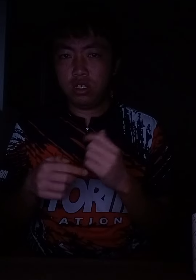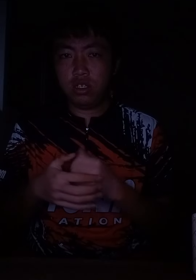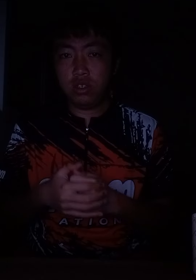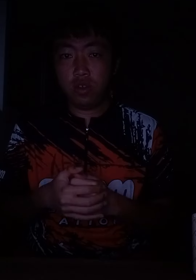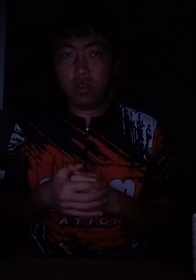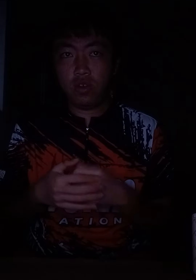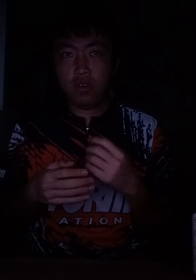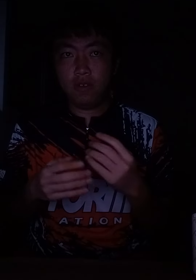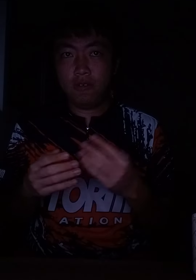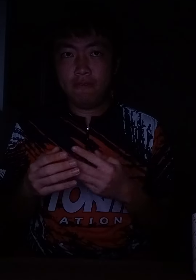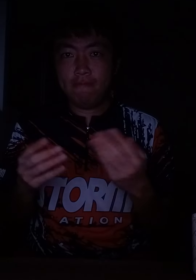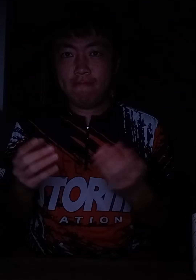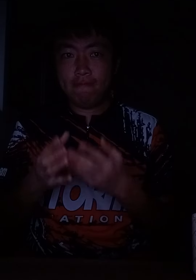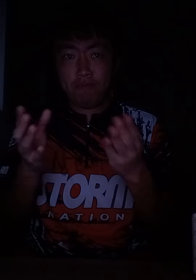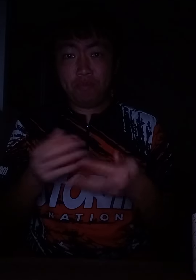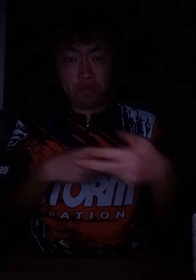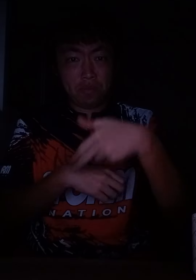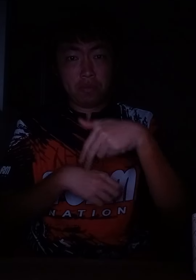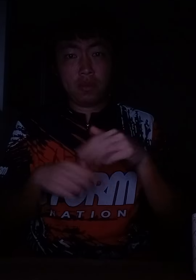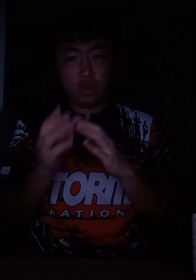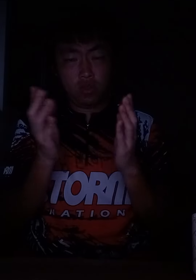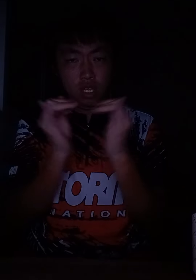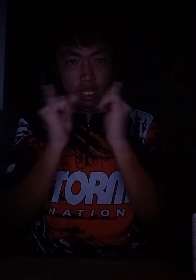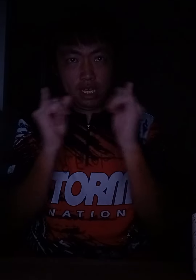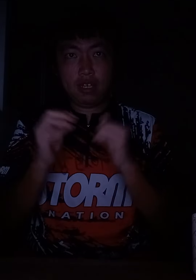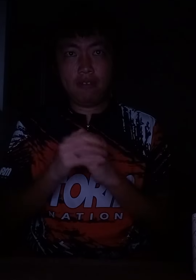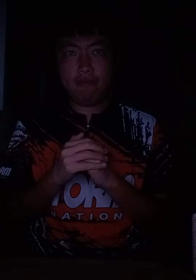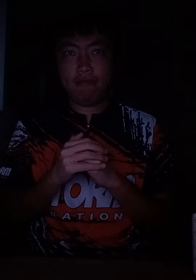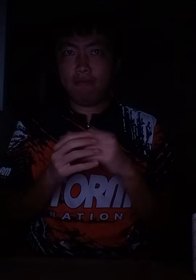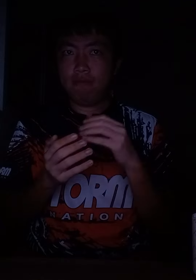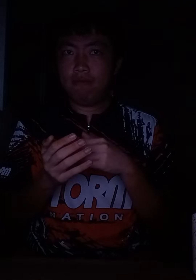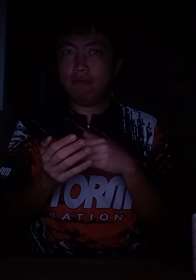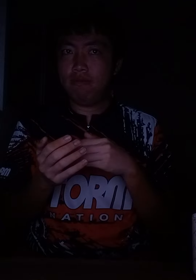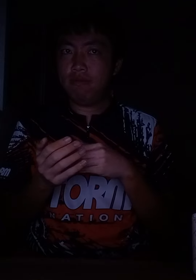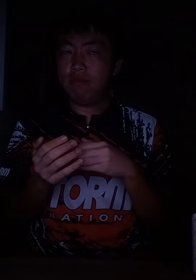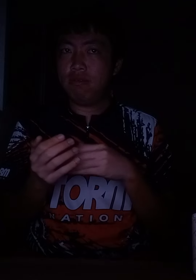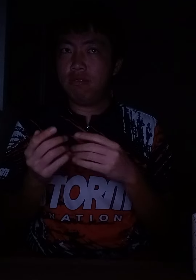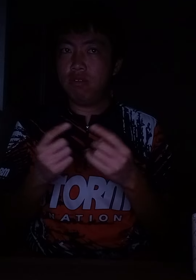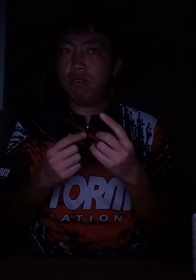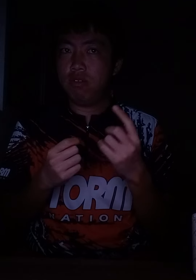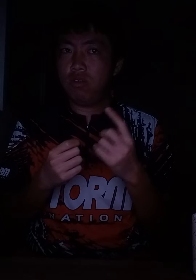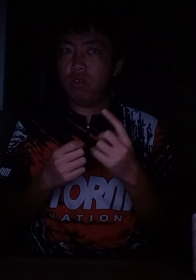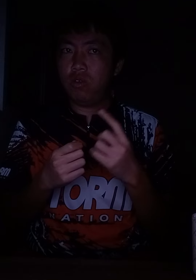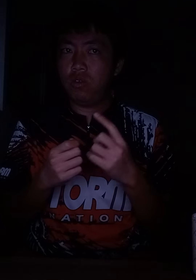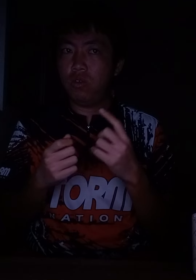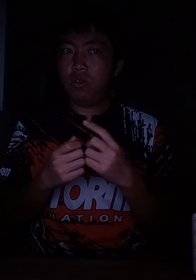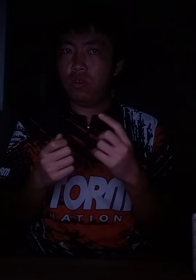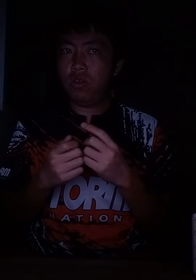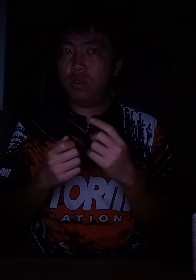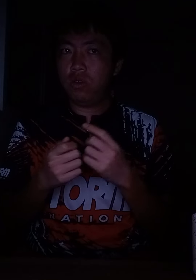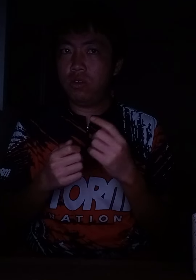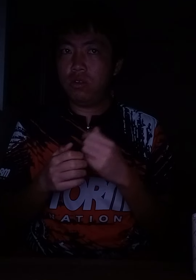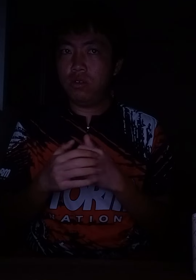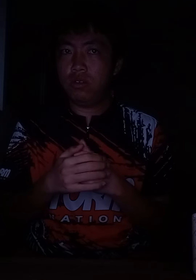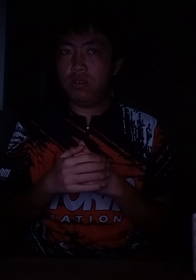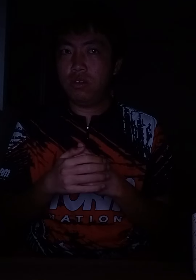그렇다면 철도 경찰대가 있잖아요. 그러면 저 영무원들이 공조를 해서 지금 이 남성이